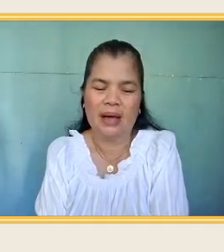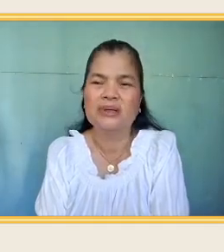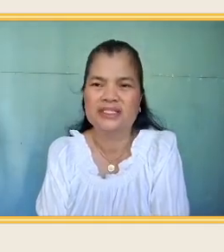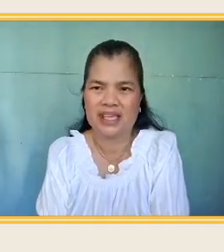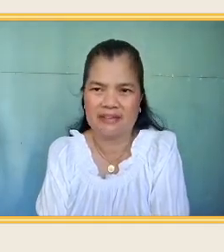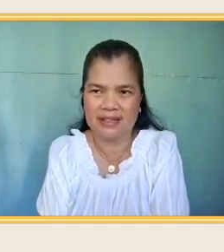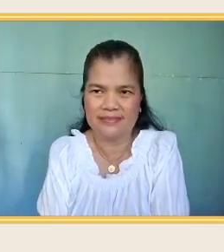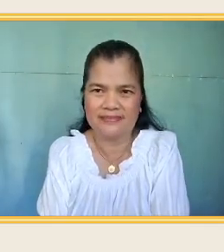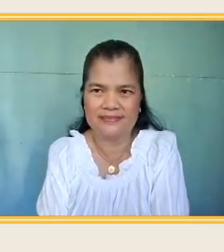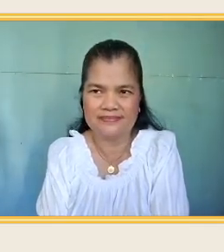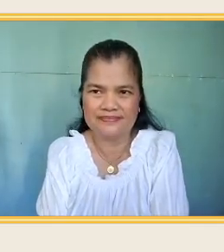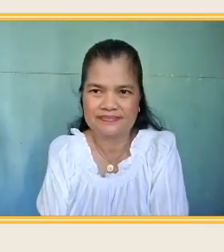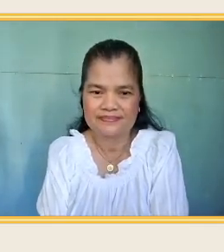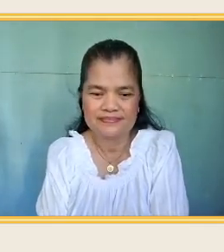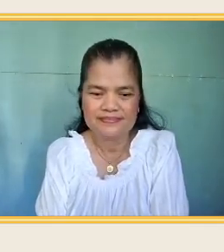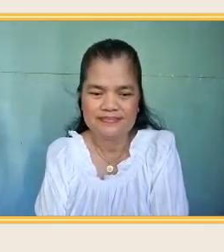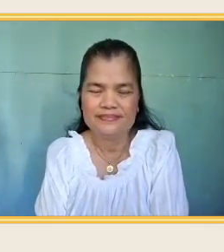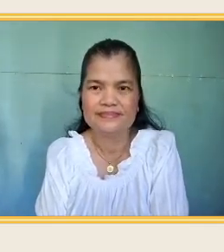Okay. Number 7.